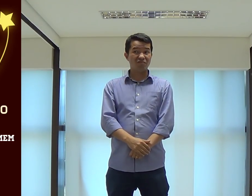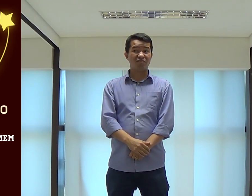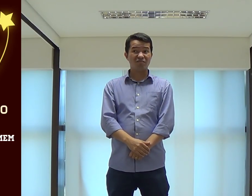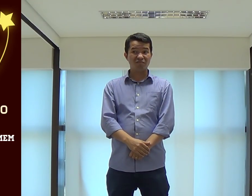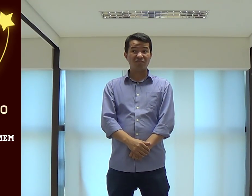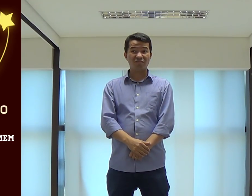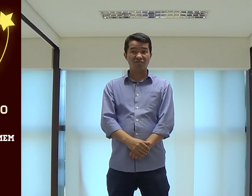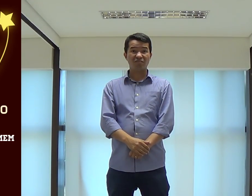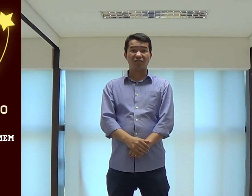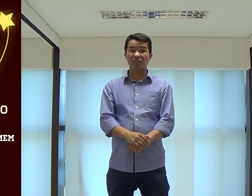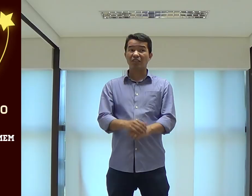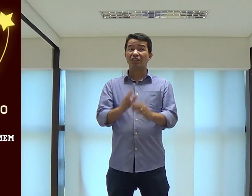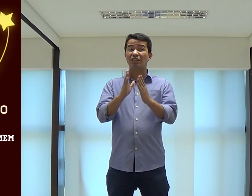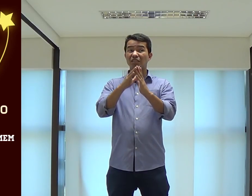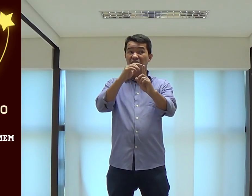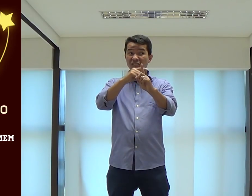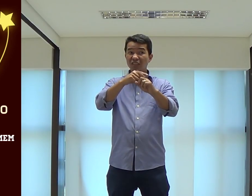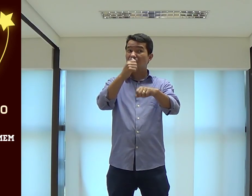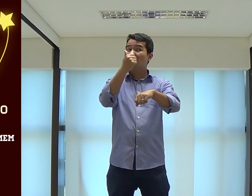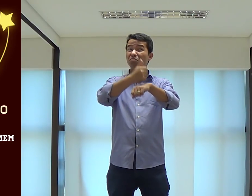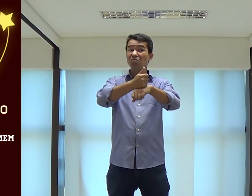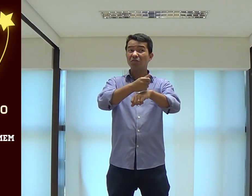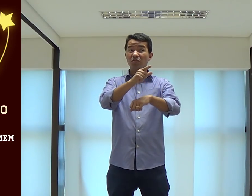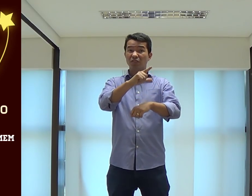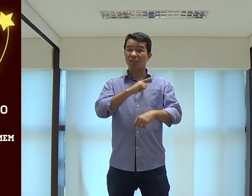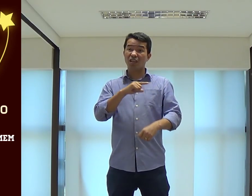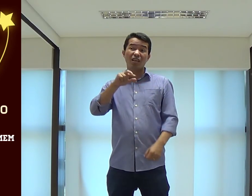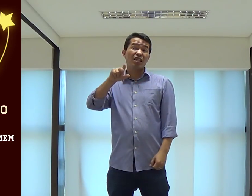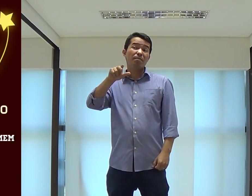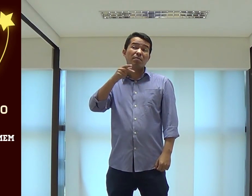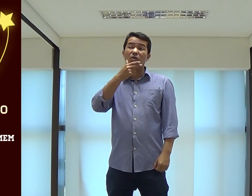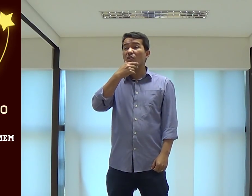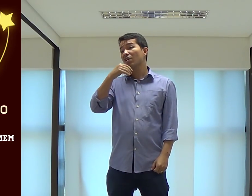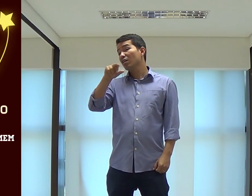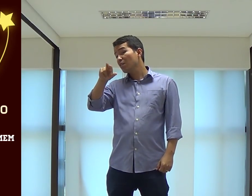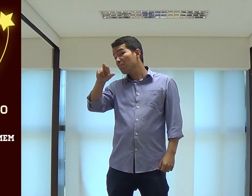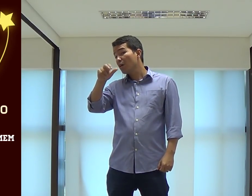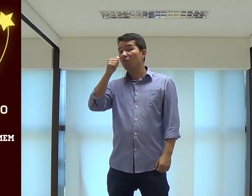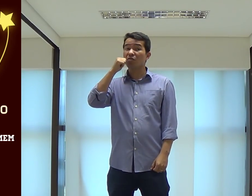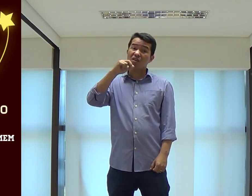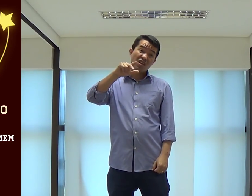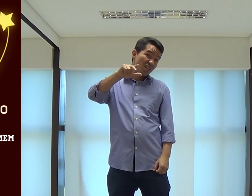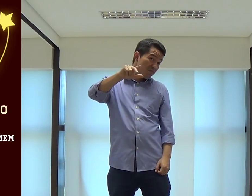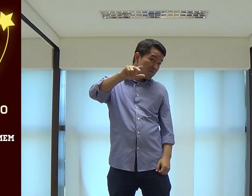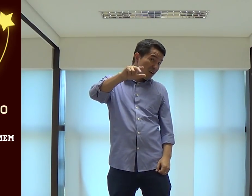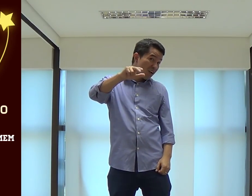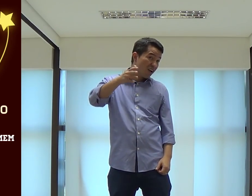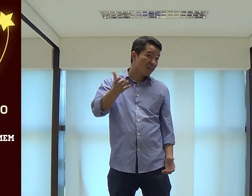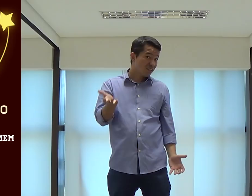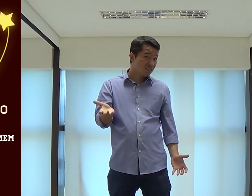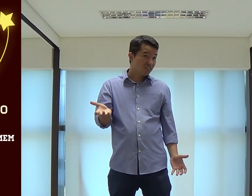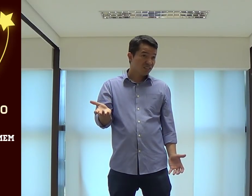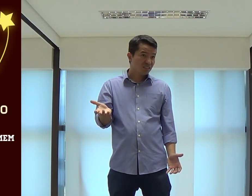E a igreja? A igreja, em primeiro lugar, você tem aqui seus irmãos em